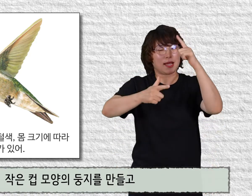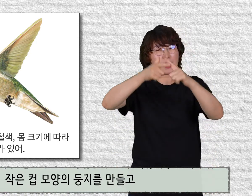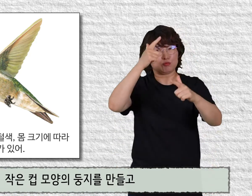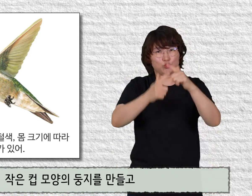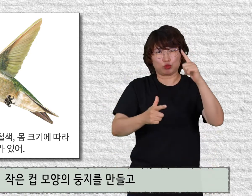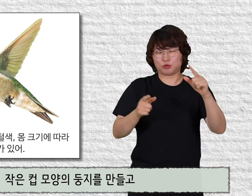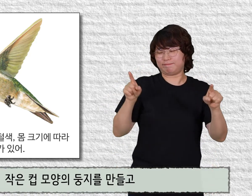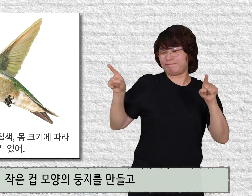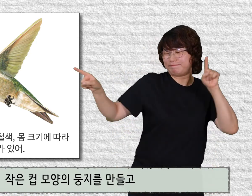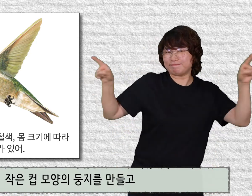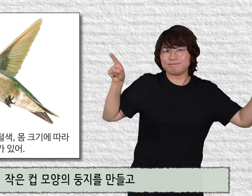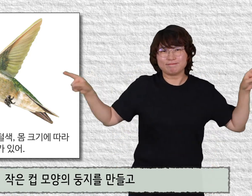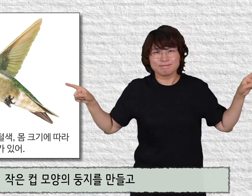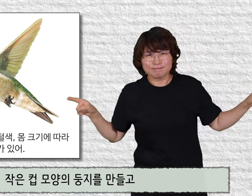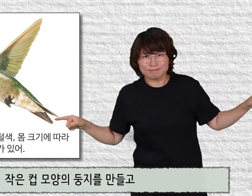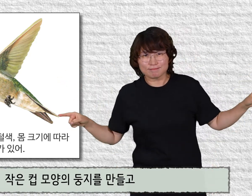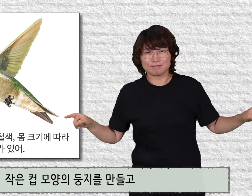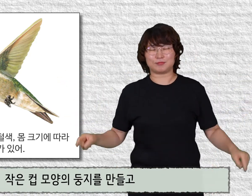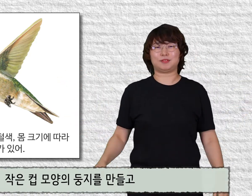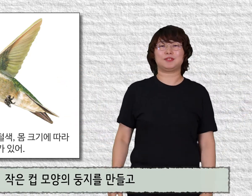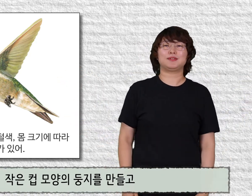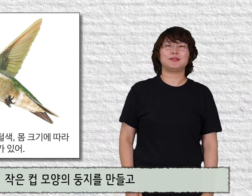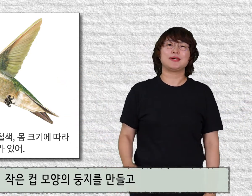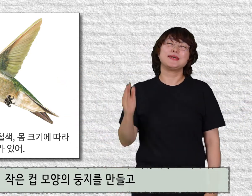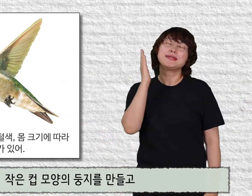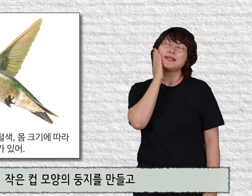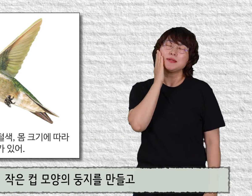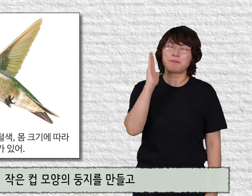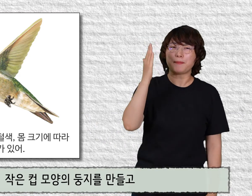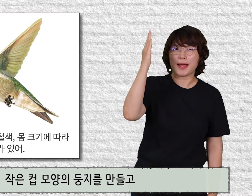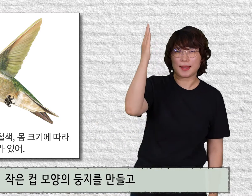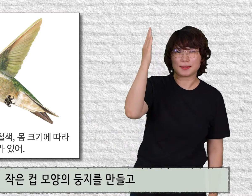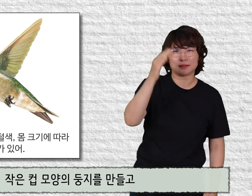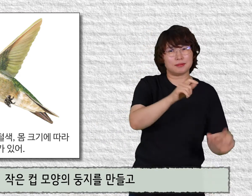작은 컵 모양의 둥지를 만들고